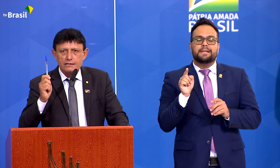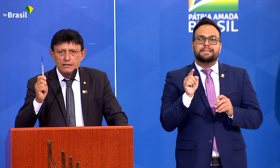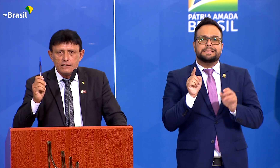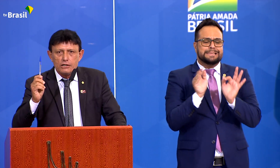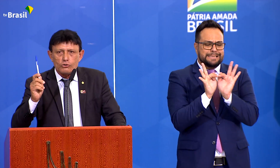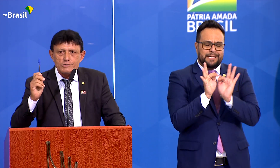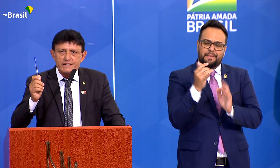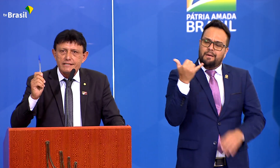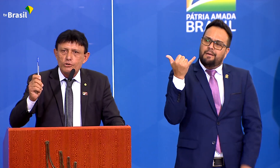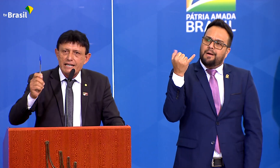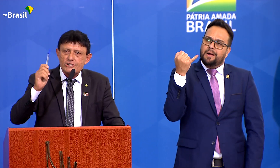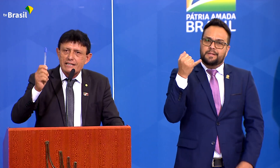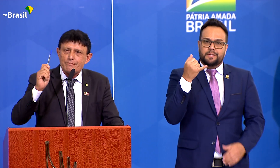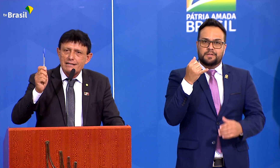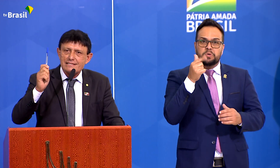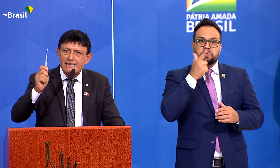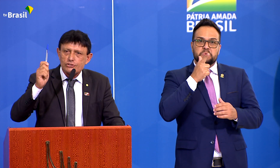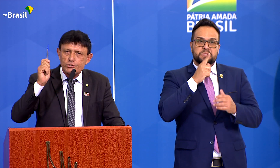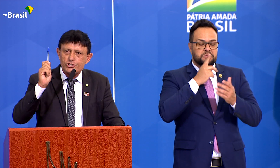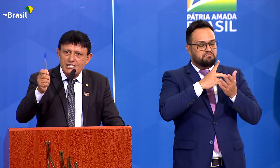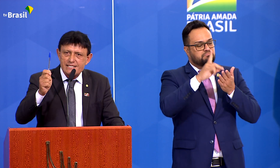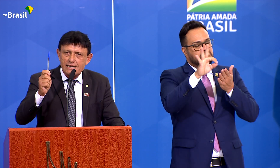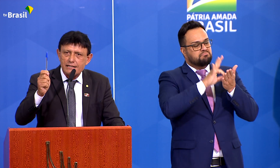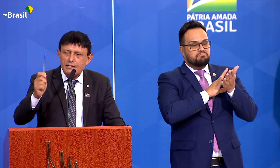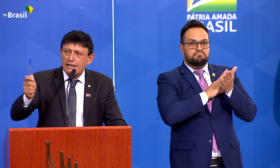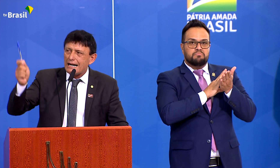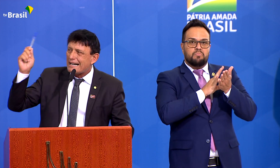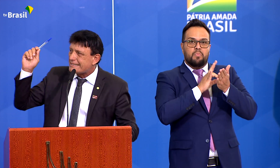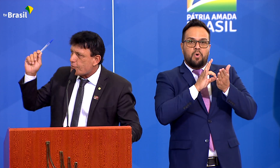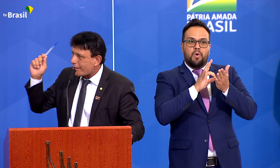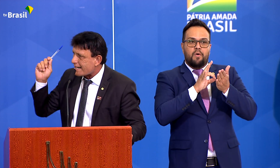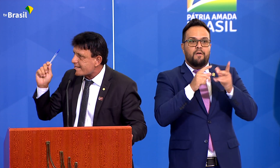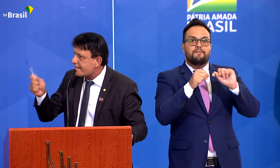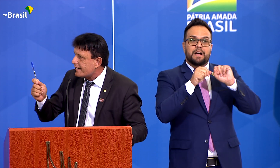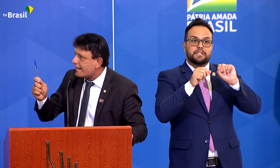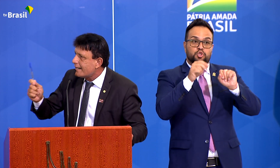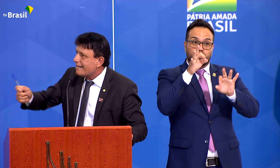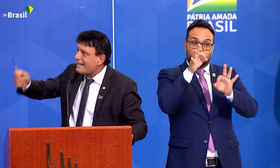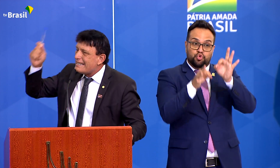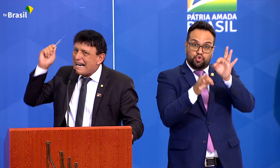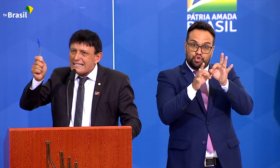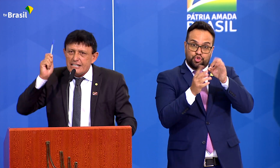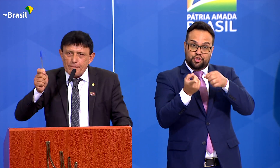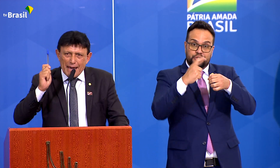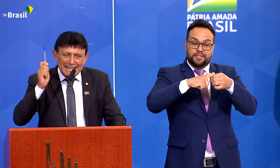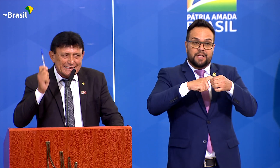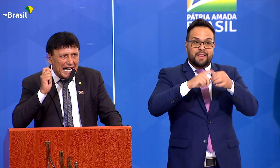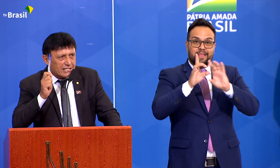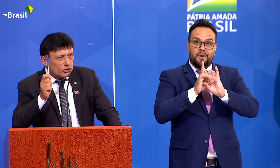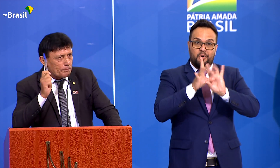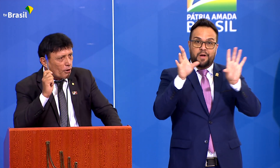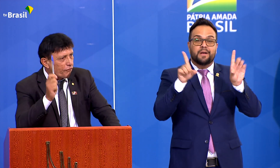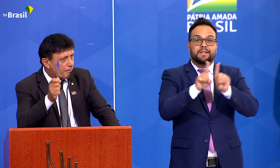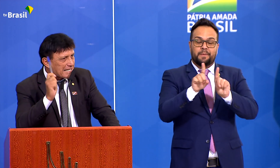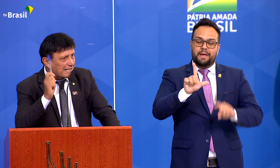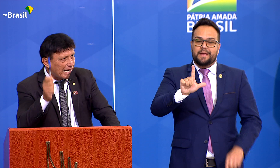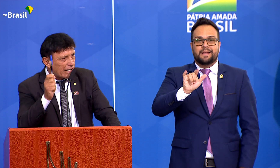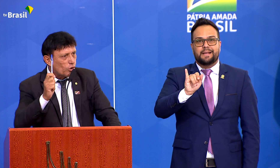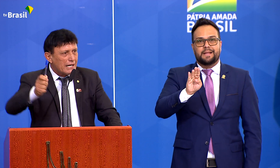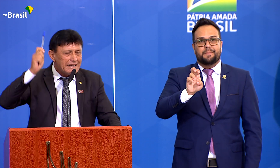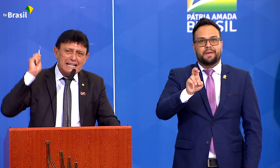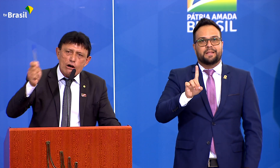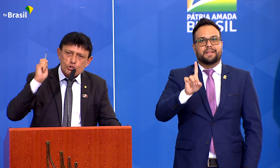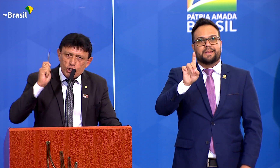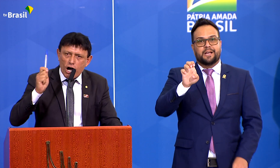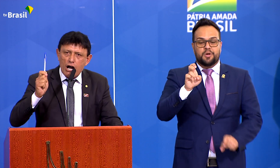caneta BIC conseguiu restabelecer a justiça até mokra Cia EA Liberdade do povo